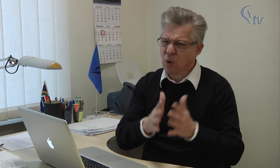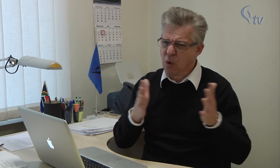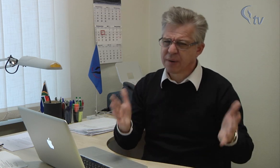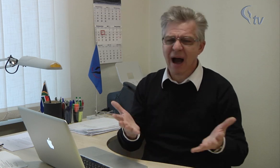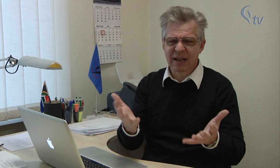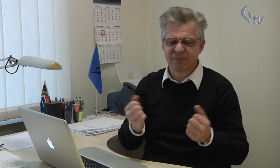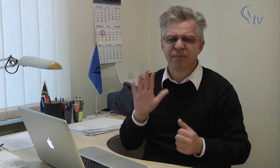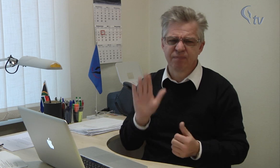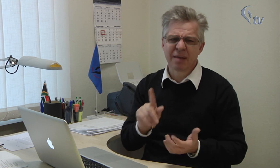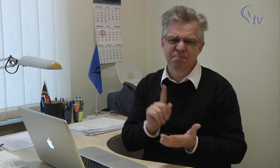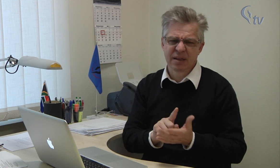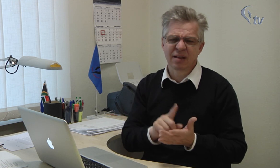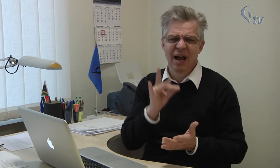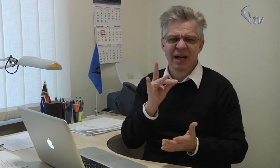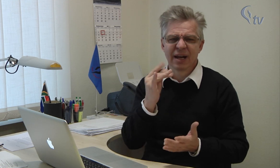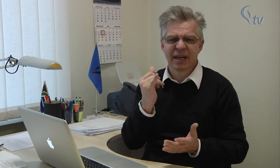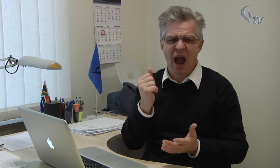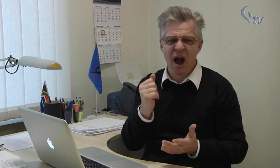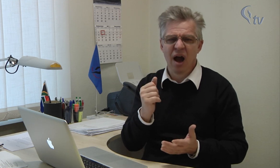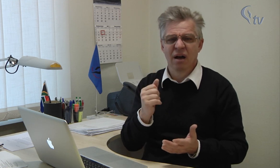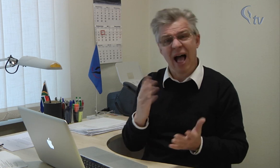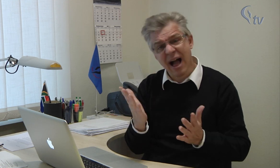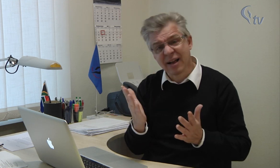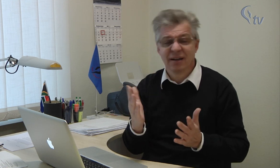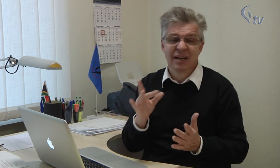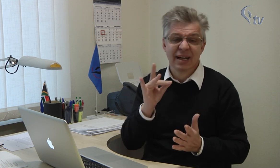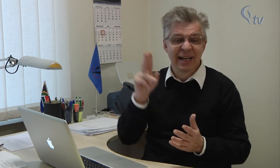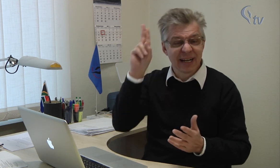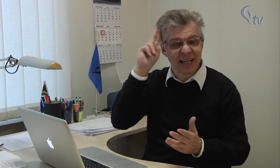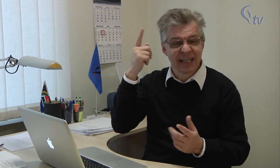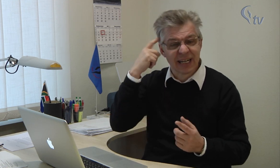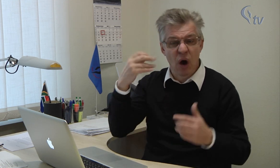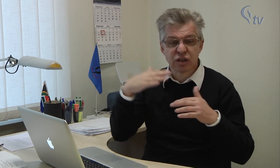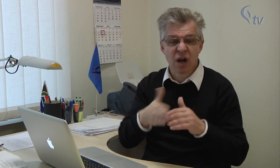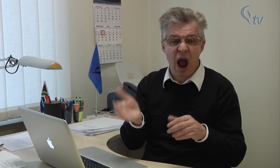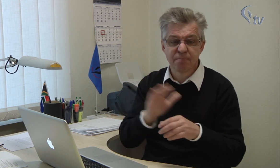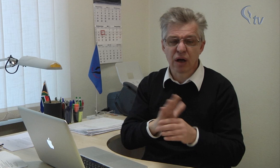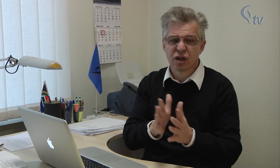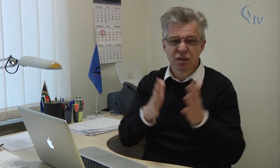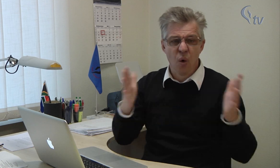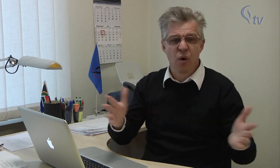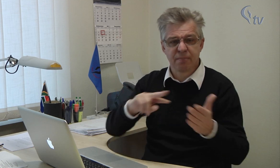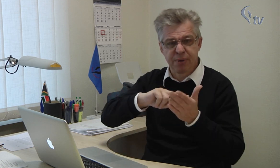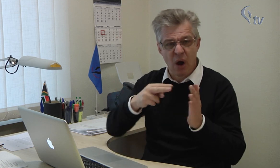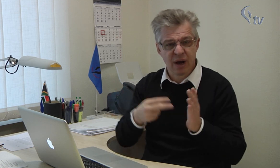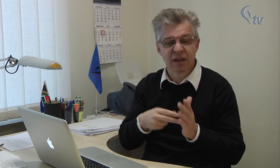Suurimaks ettevõtmiseks võib pidada RIA ehk Riigi Infosüsteemide Ameti suurprojekti, mida rahastatakse